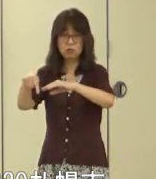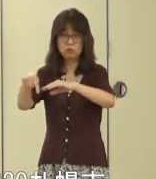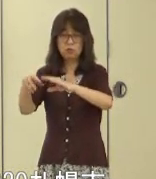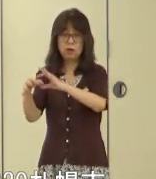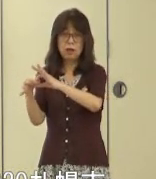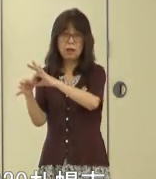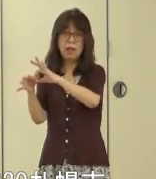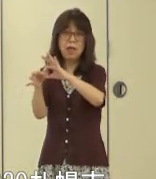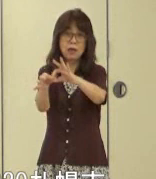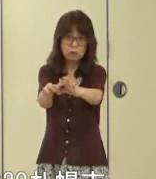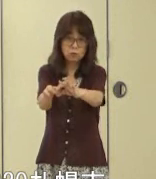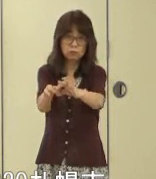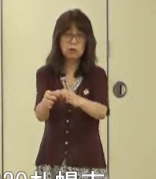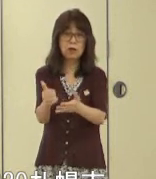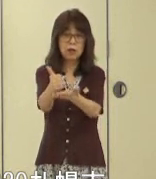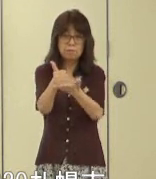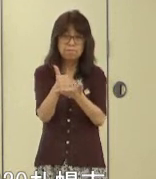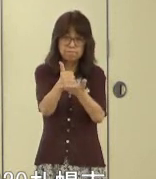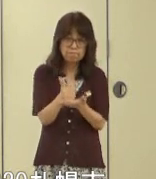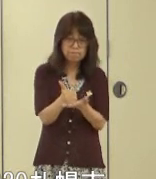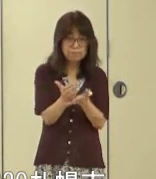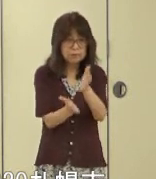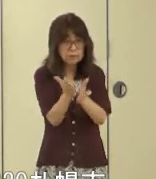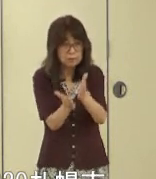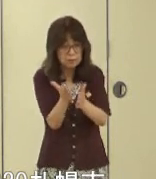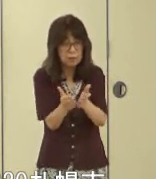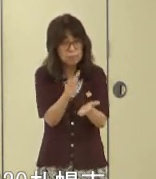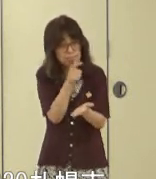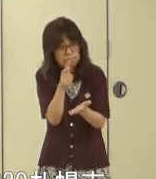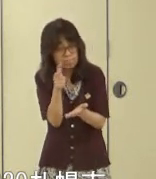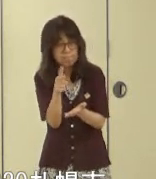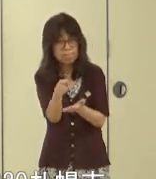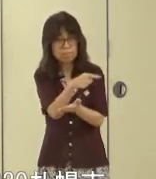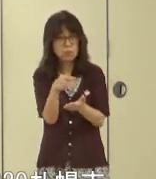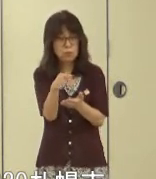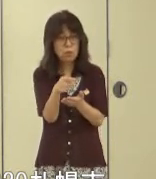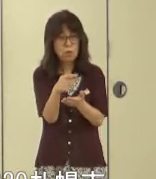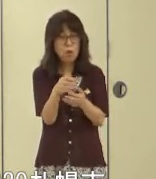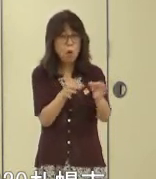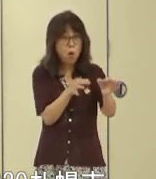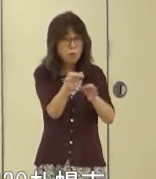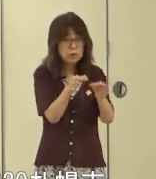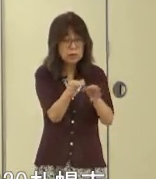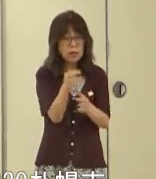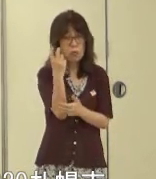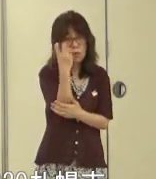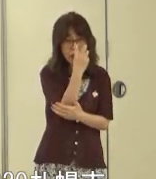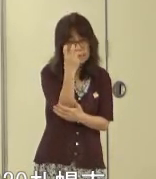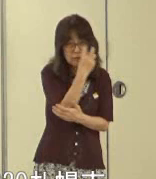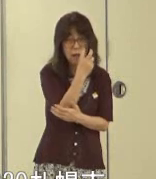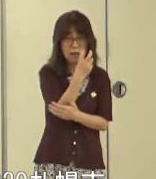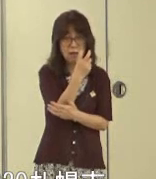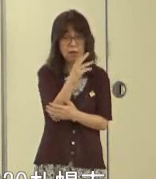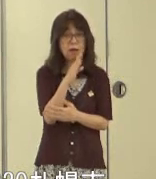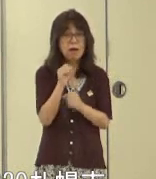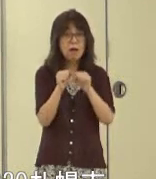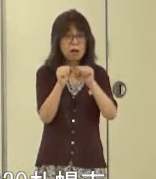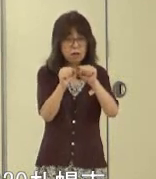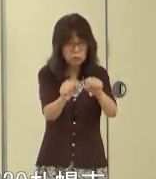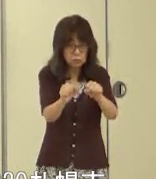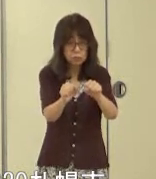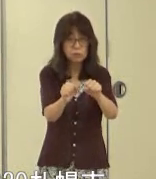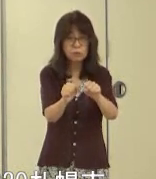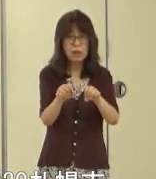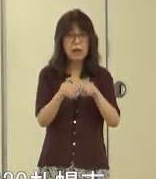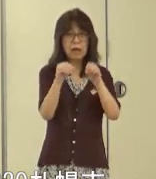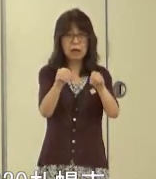いわゆる接待を伴うお店以外のところの検査なども含めてですね、感染対策ということを徹底を